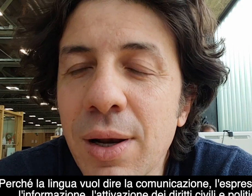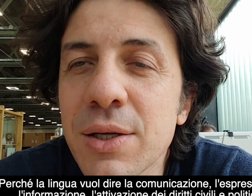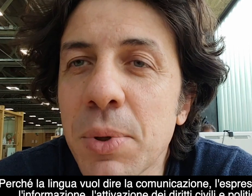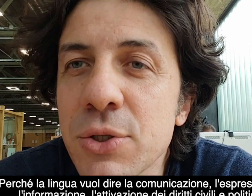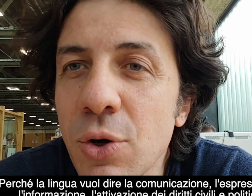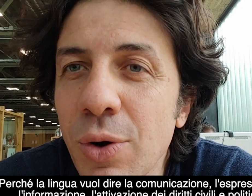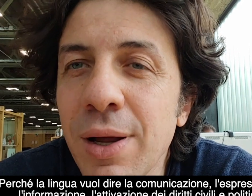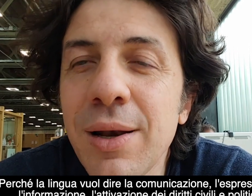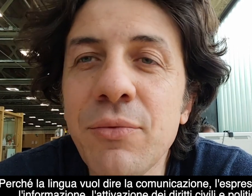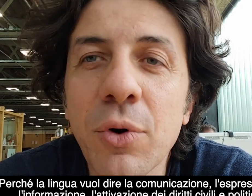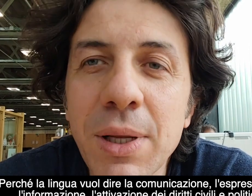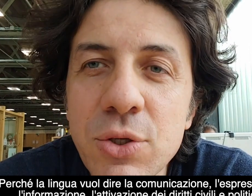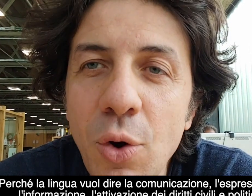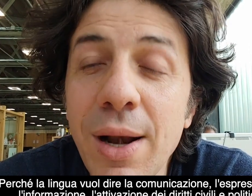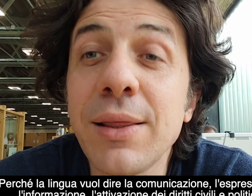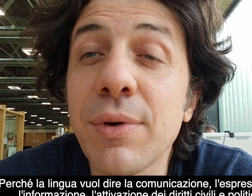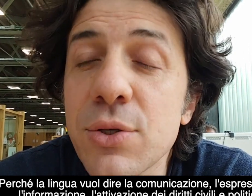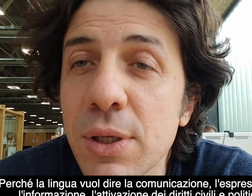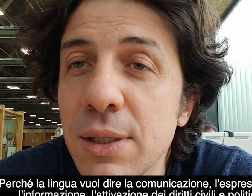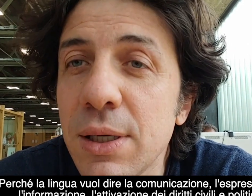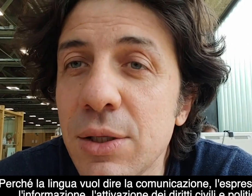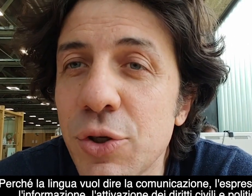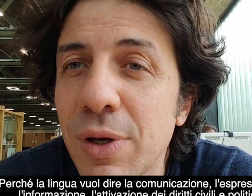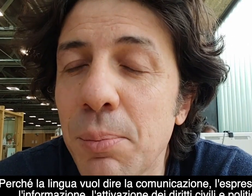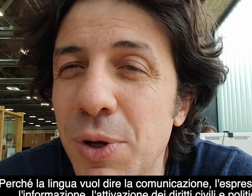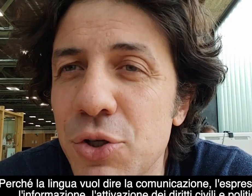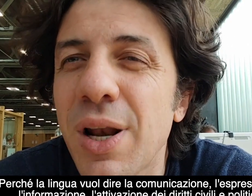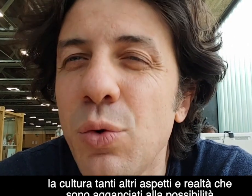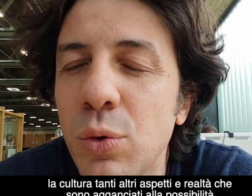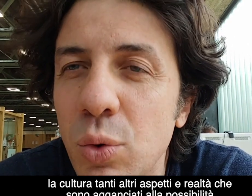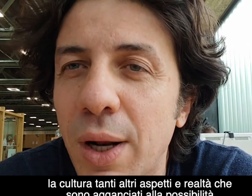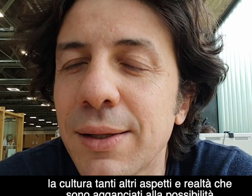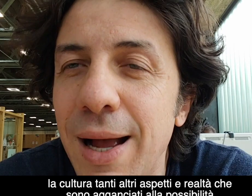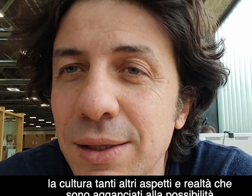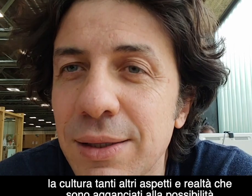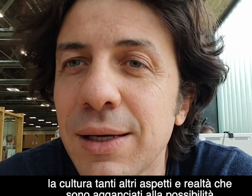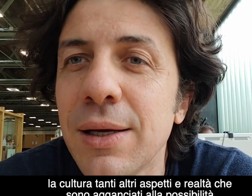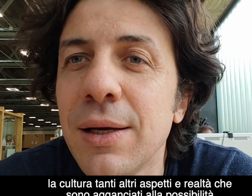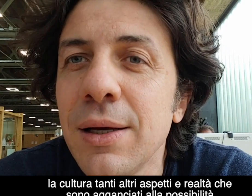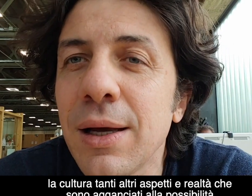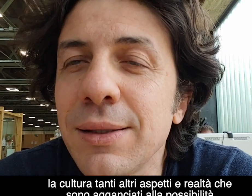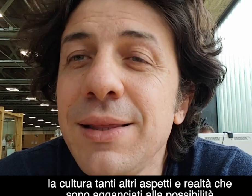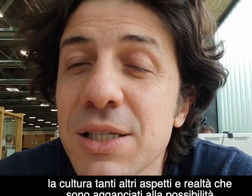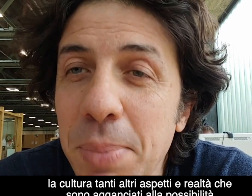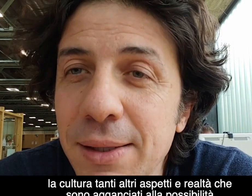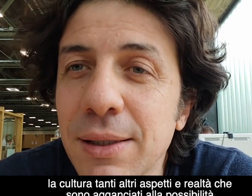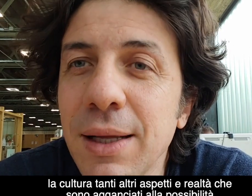l'espressione l'informazione l'attivazione dei diritti civili e politici la cultura tante tanti aspetti e tante